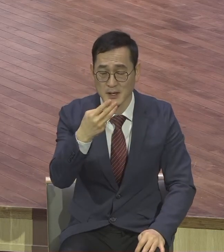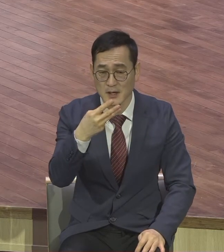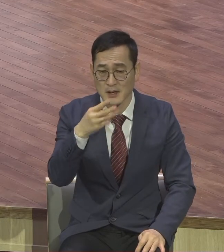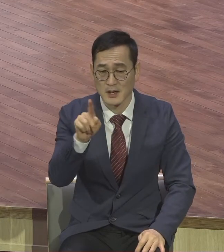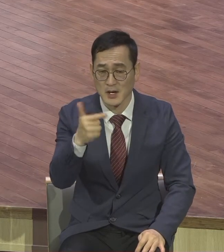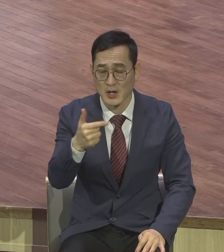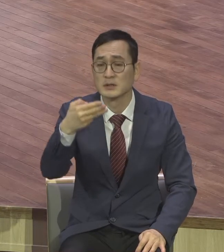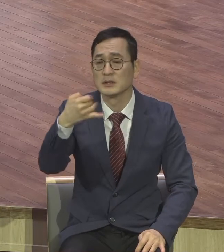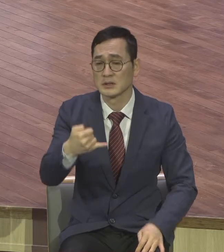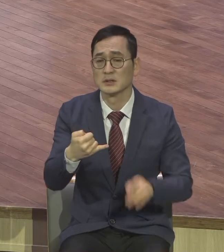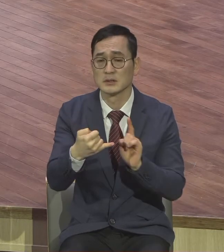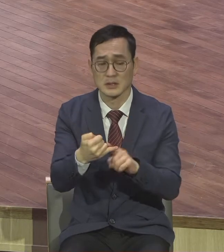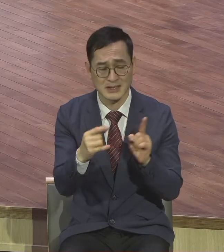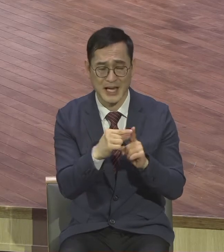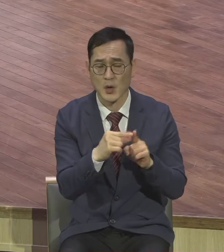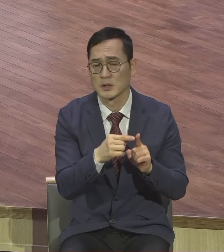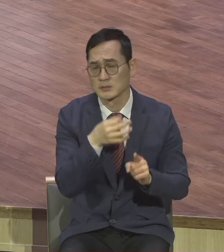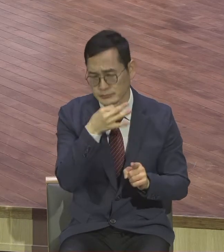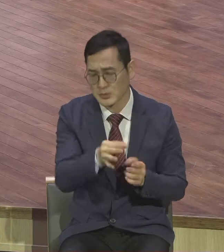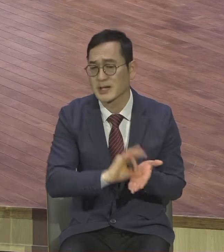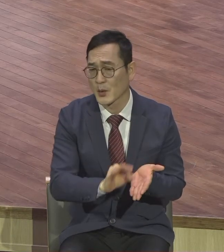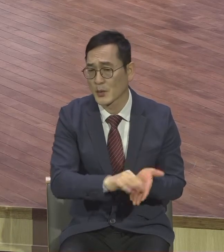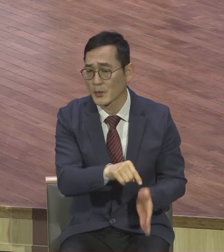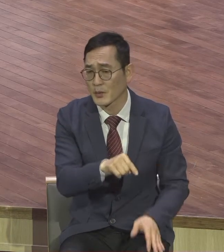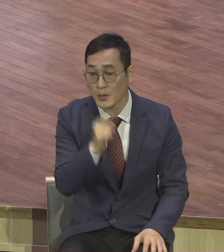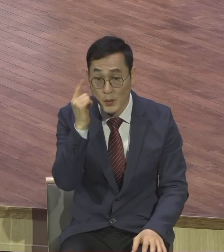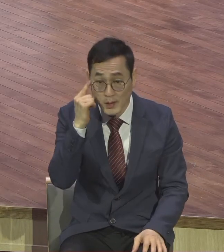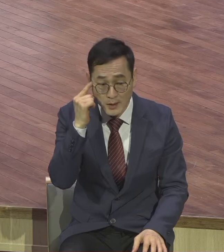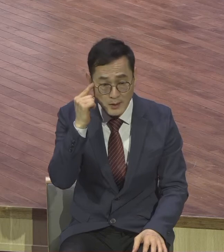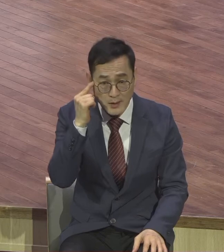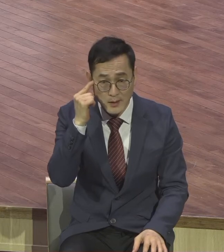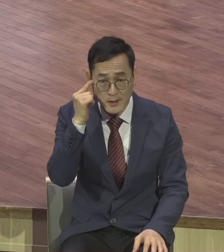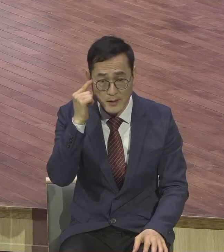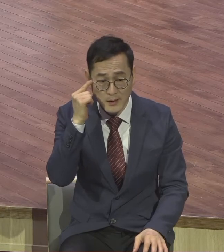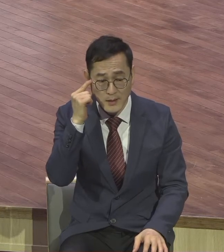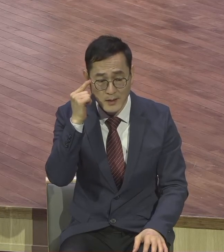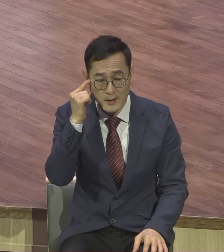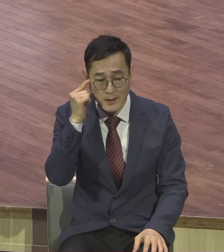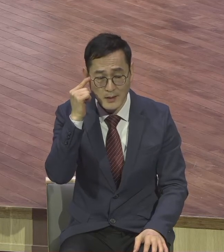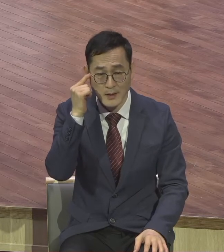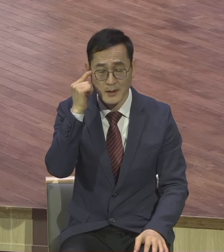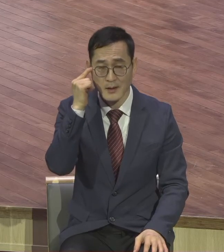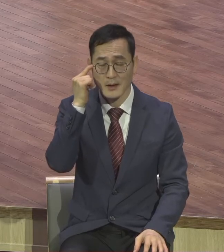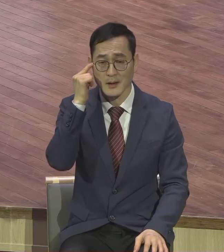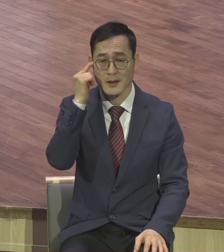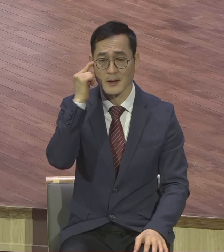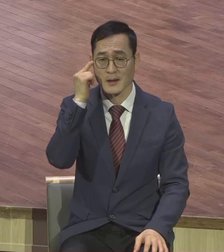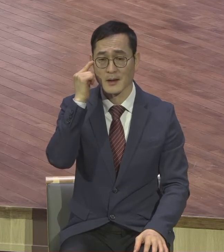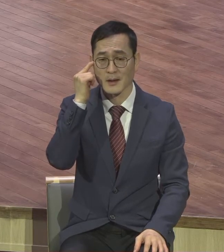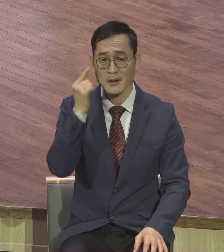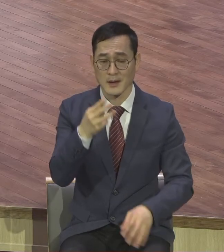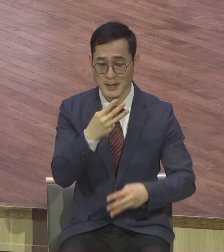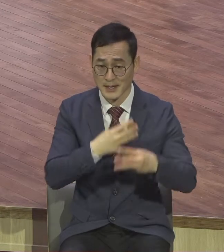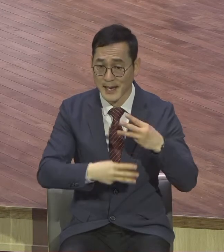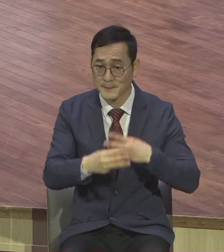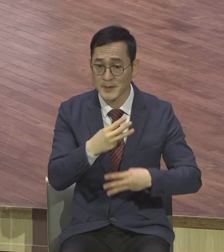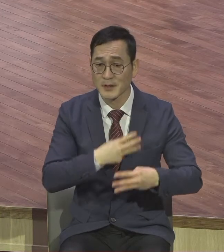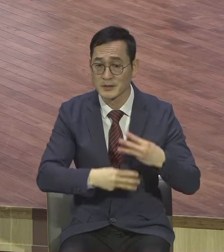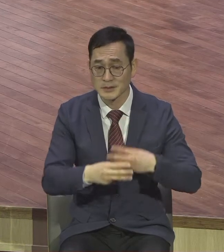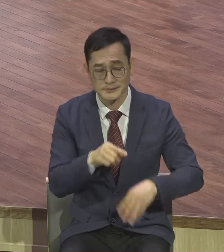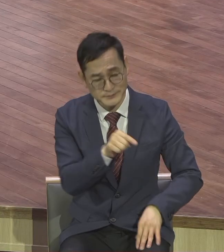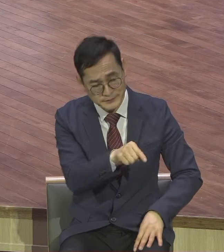랩노트입니다. 라고 하는 우리 아이들 고백을 듣잖아요. 랩노드